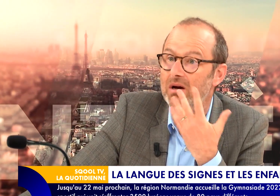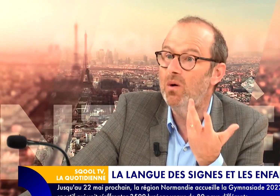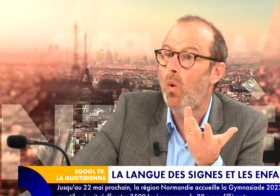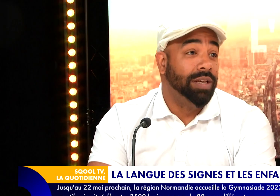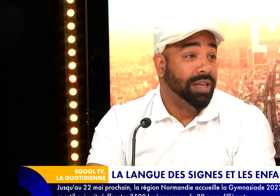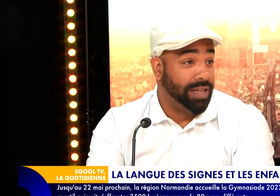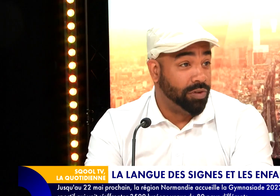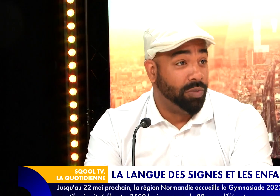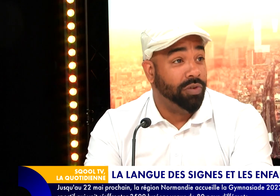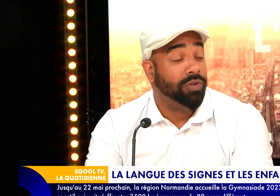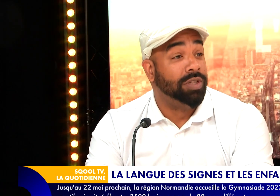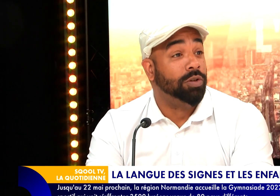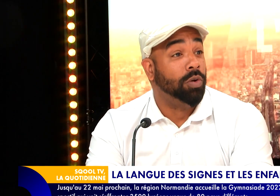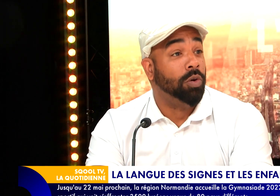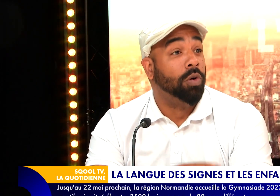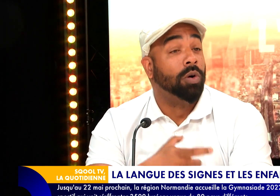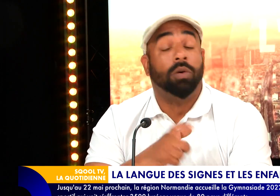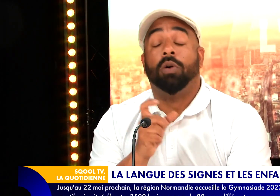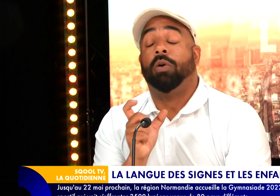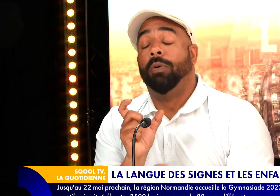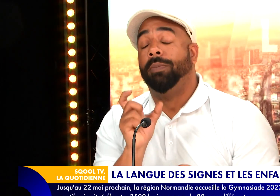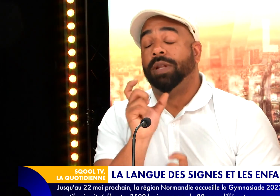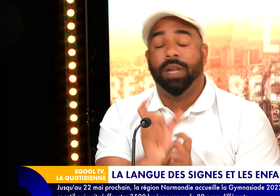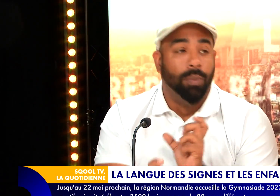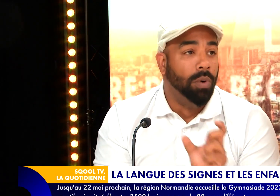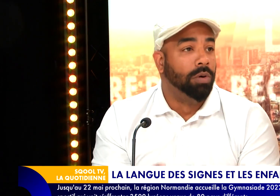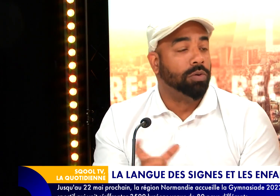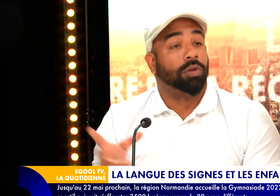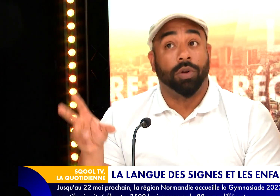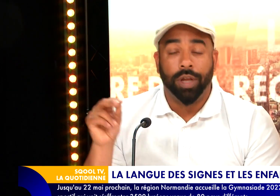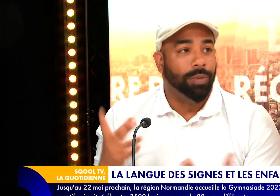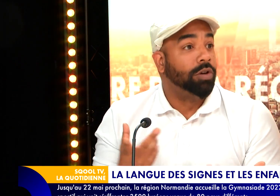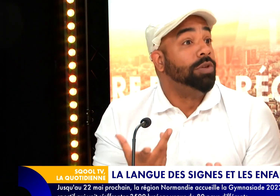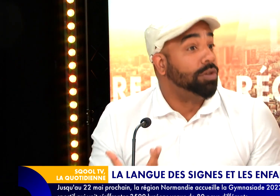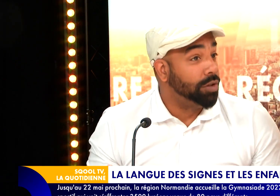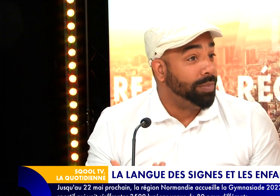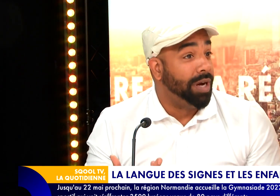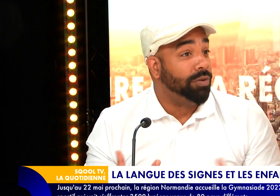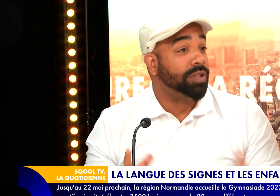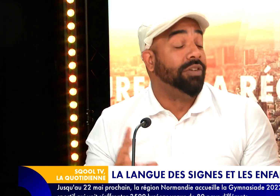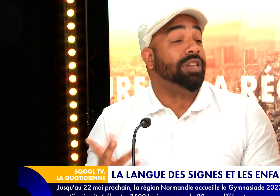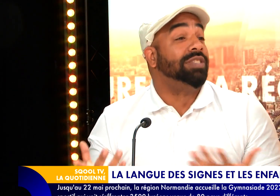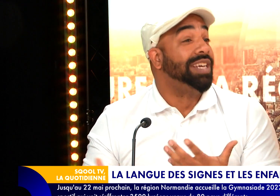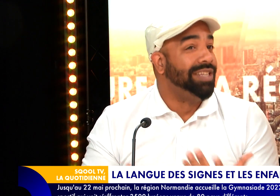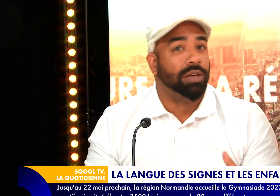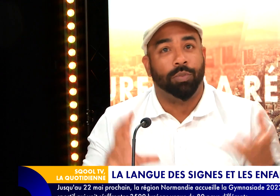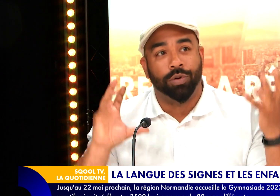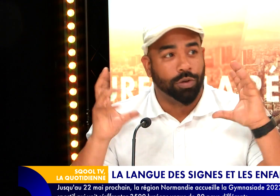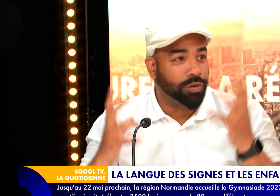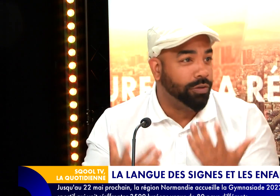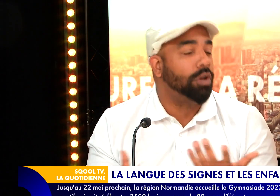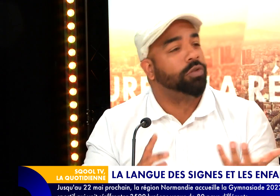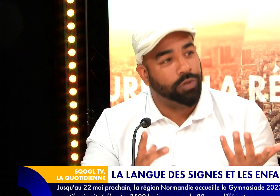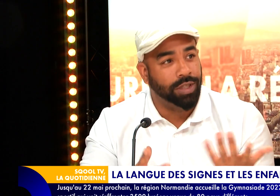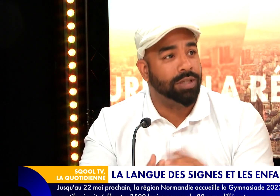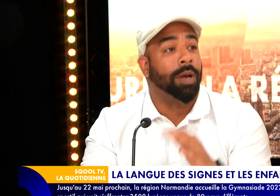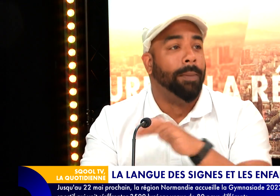Oraliser, exactement. Il faut essayer de remettre les mots qu'on entendait, mais comme ils n'entendent pas, donc il y avait des techniques un peu d'orthophoniste,